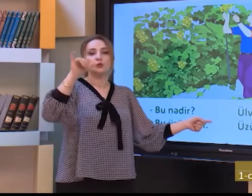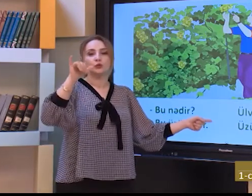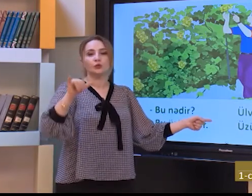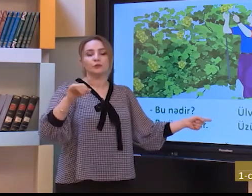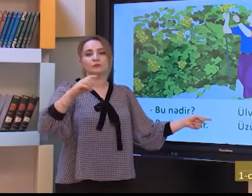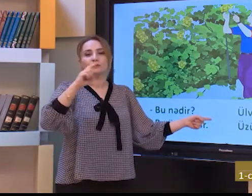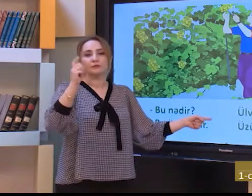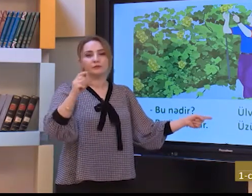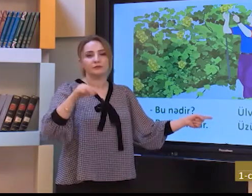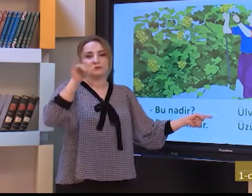Üzüm